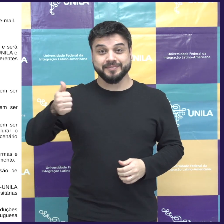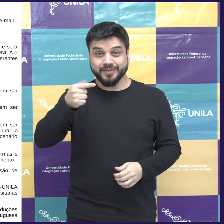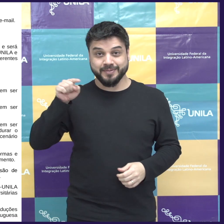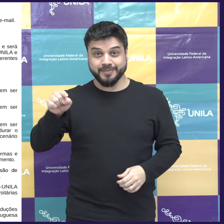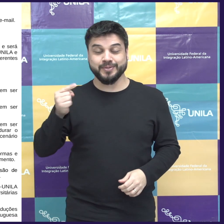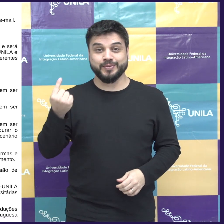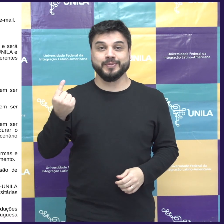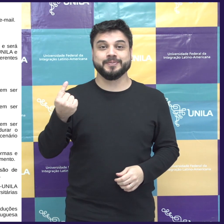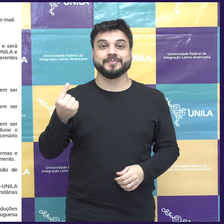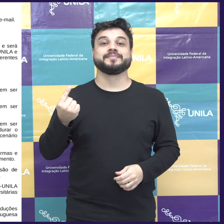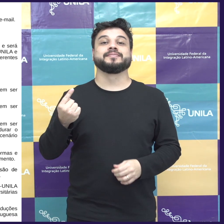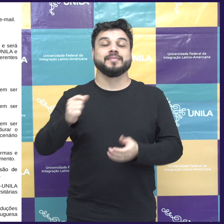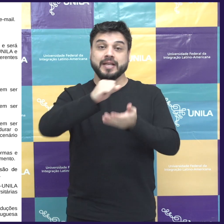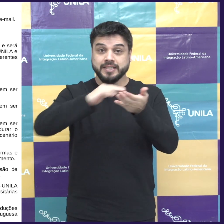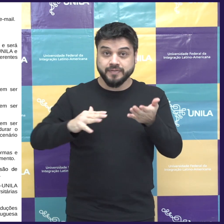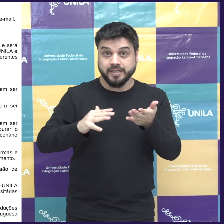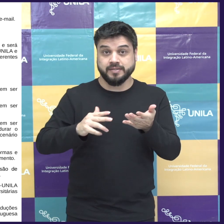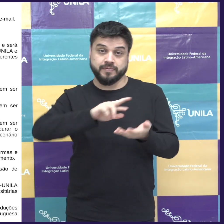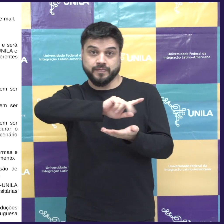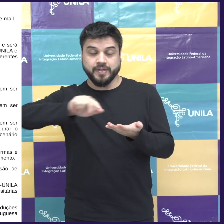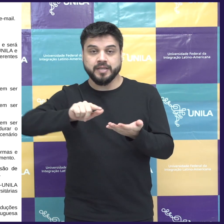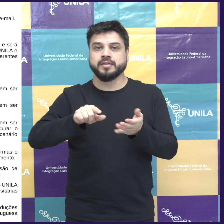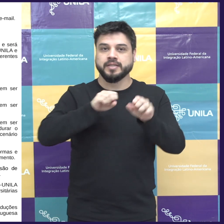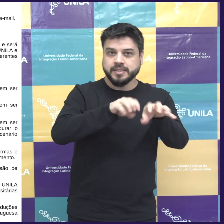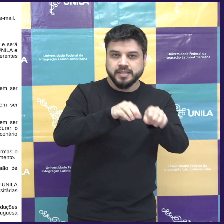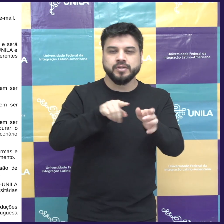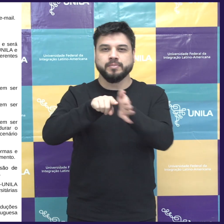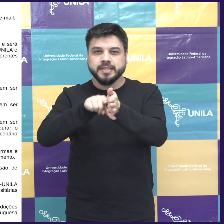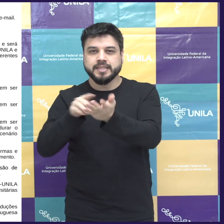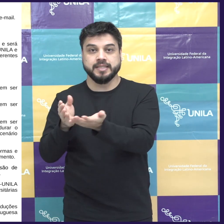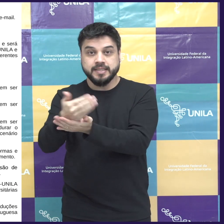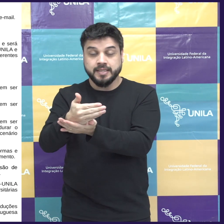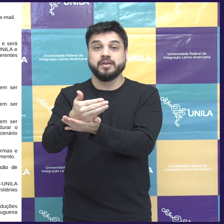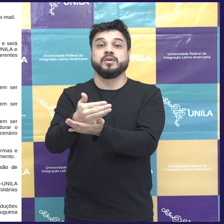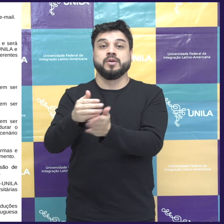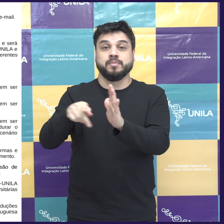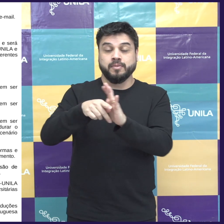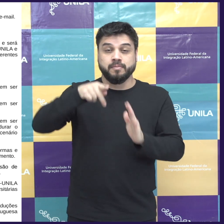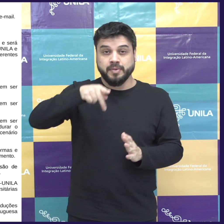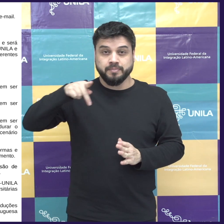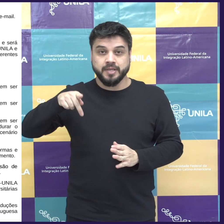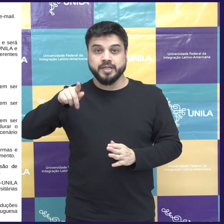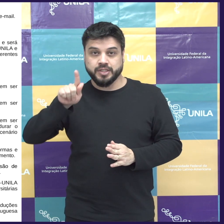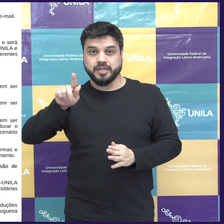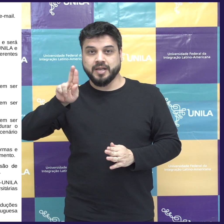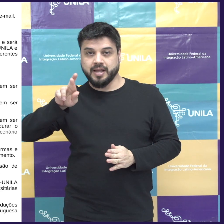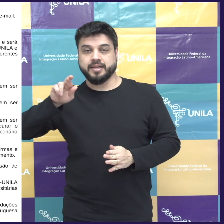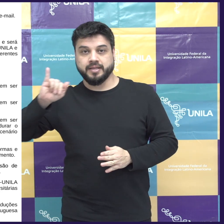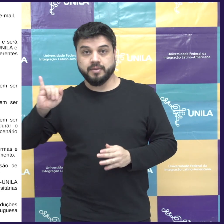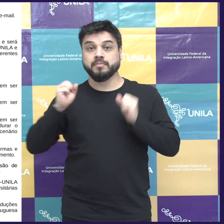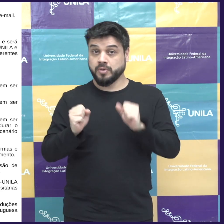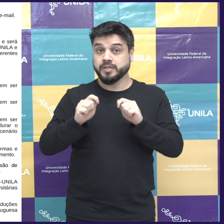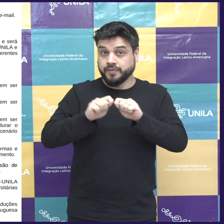12.1. As atividades de ensino e pesquisa e extensão do PPGRI UNILA podem ser desenvolvidas